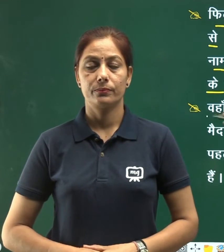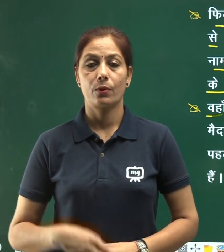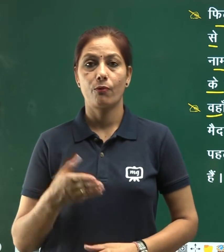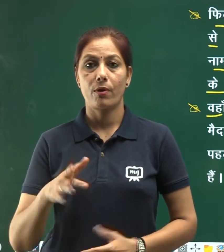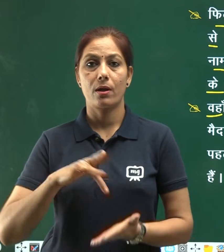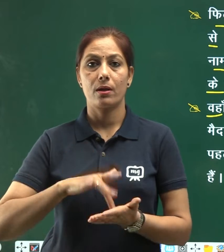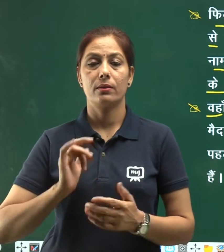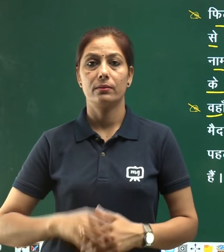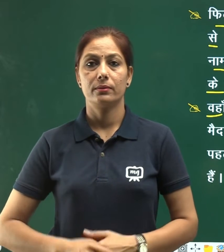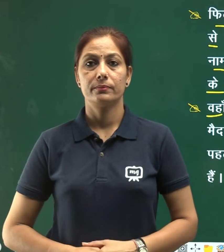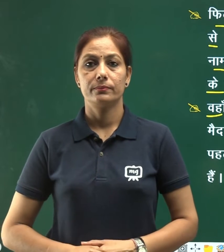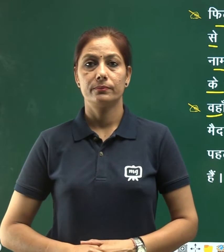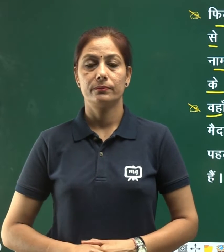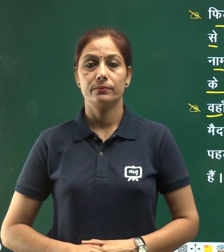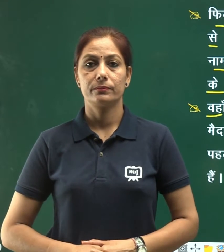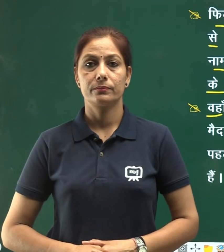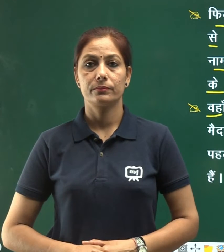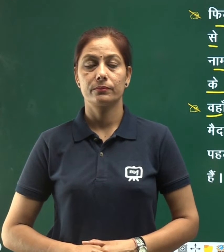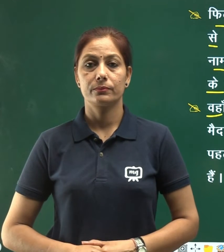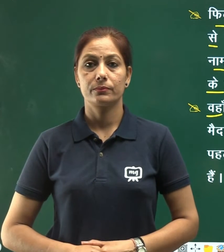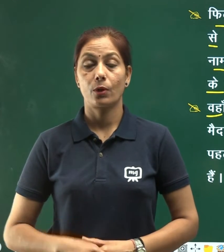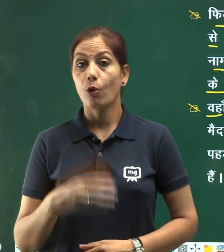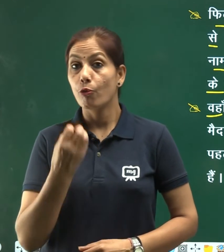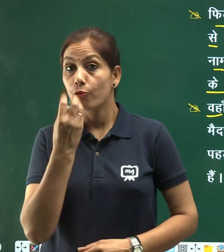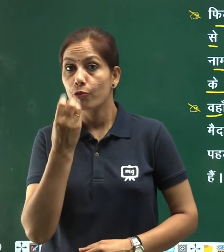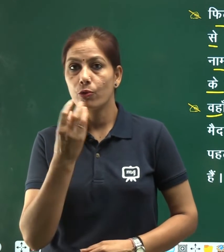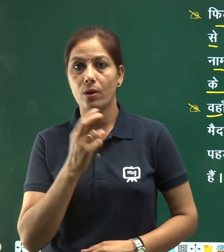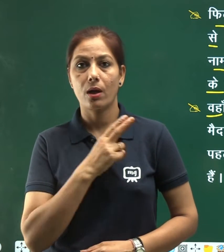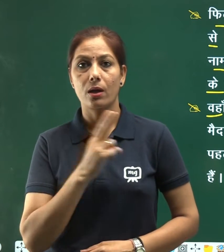वहां काश फूलों से भरा